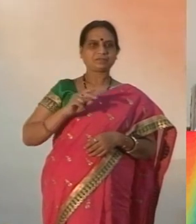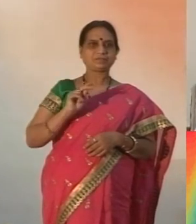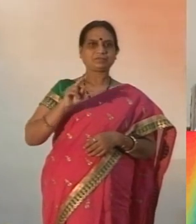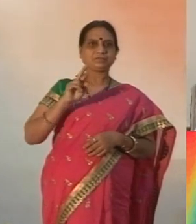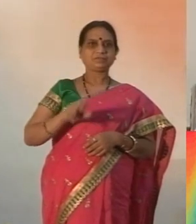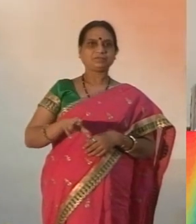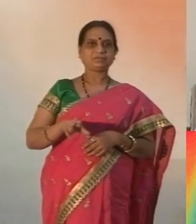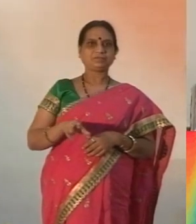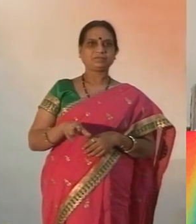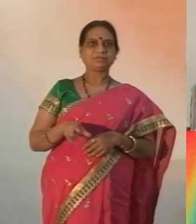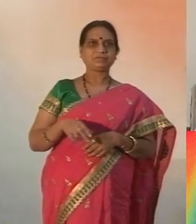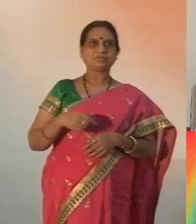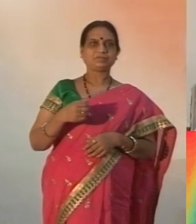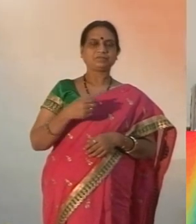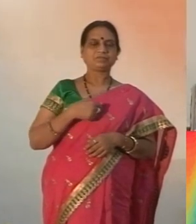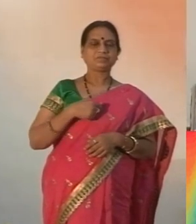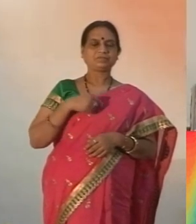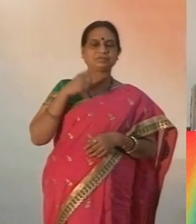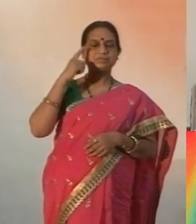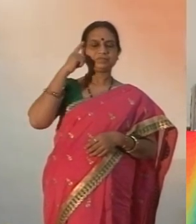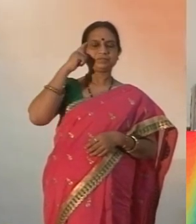तो मन उनमें एकाग्र होगा।